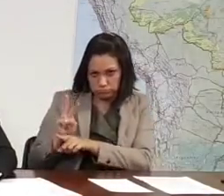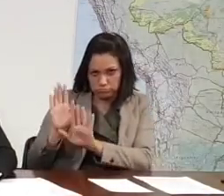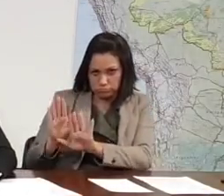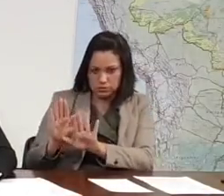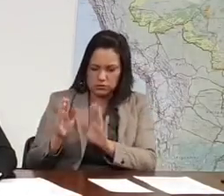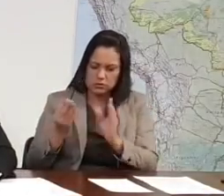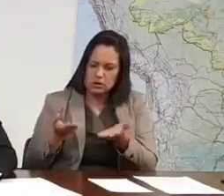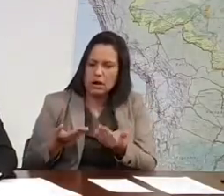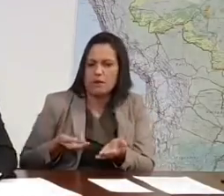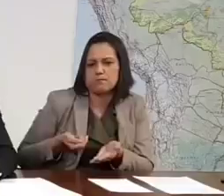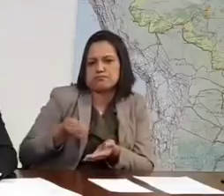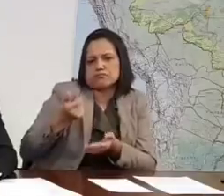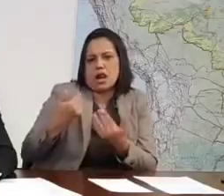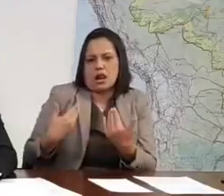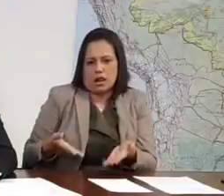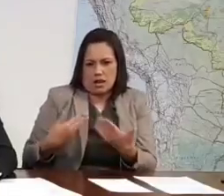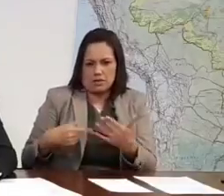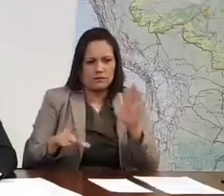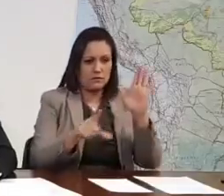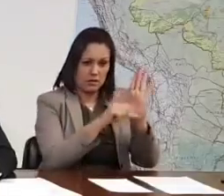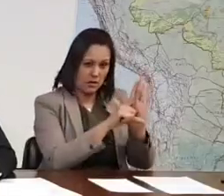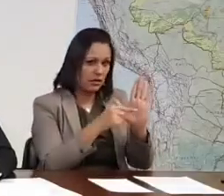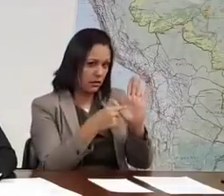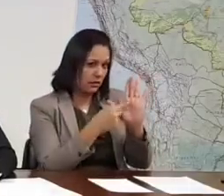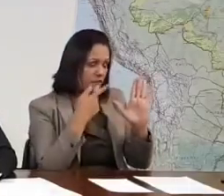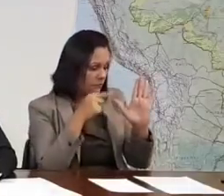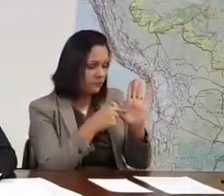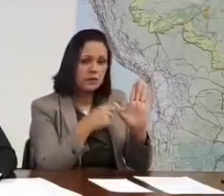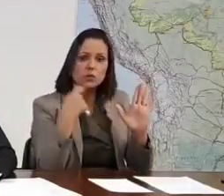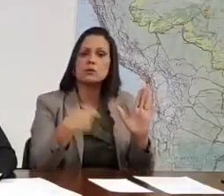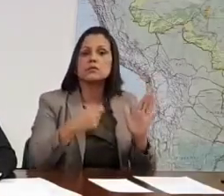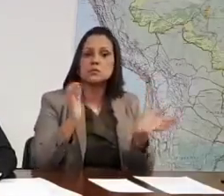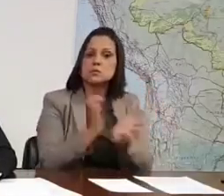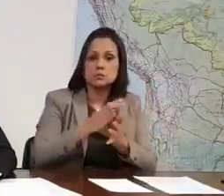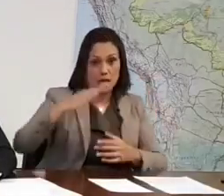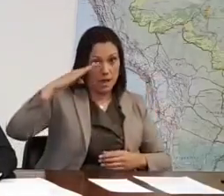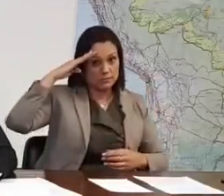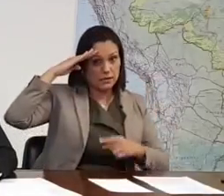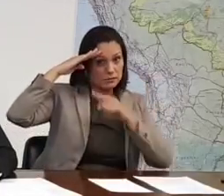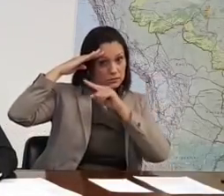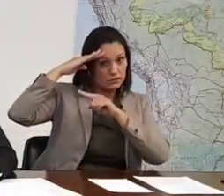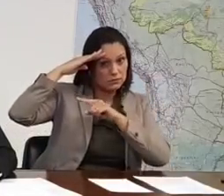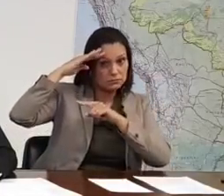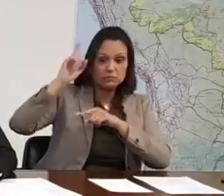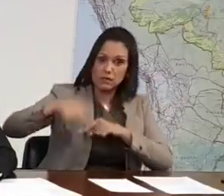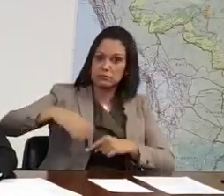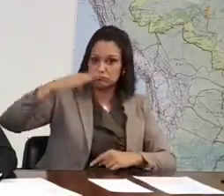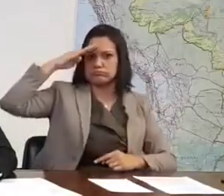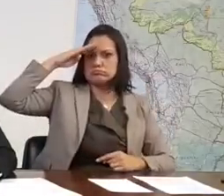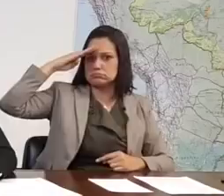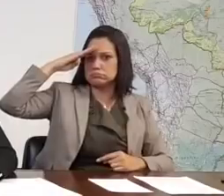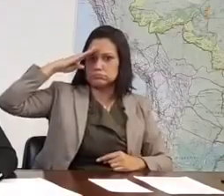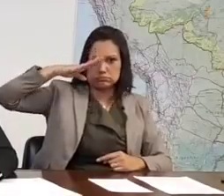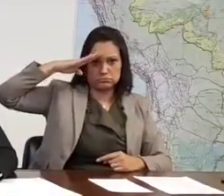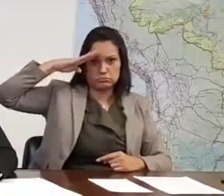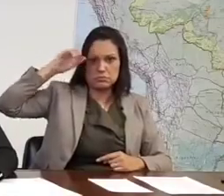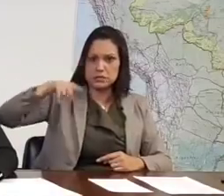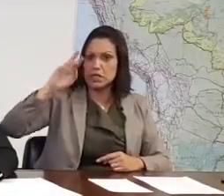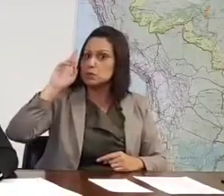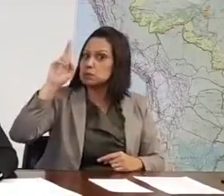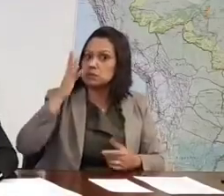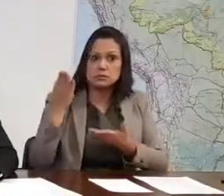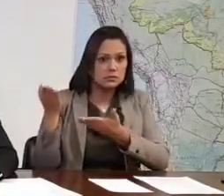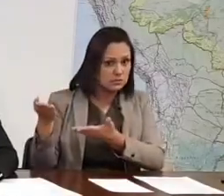atenuamos algumas coisas, estava na lei que tinha que ter exigência, que teria o Exército responsável para aquela decisão daquelas pessoas. E digo mais, se o Exército